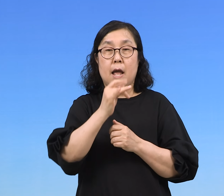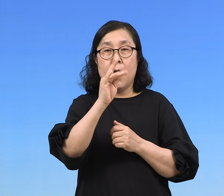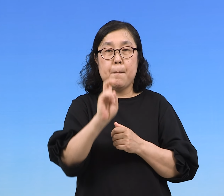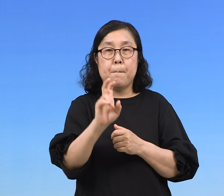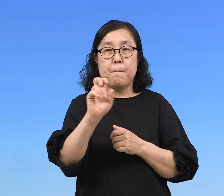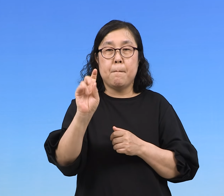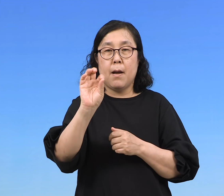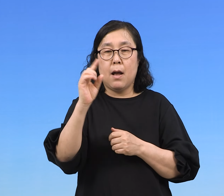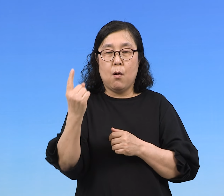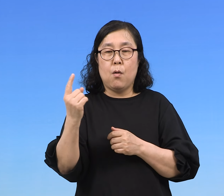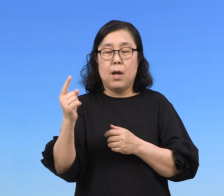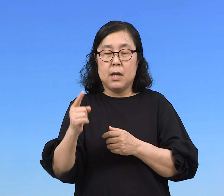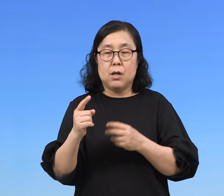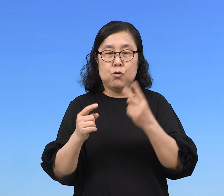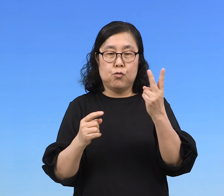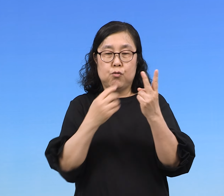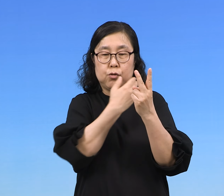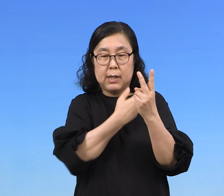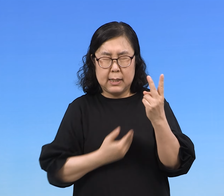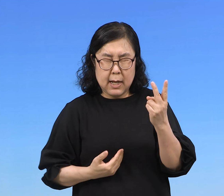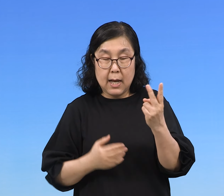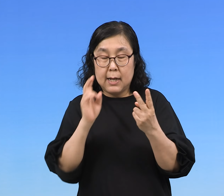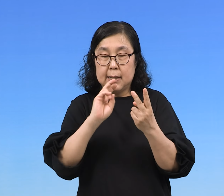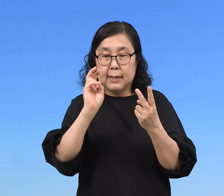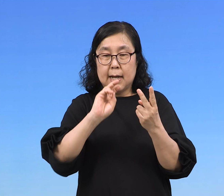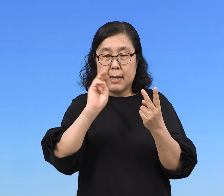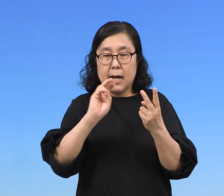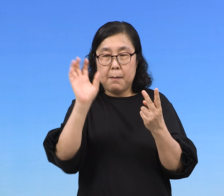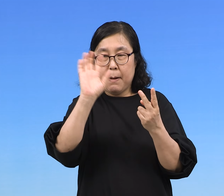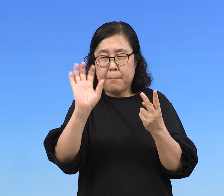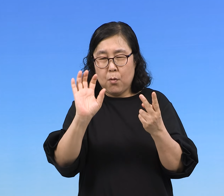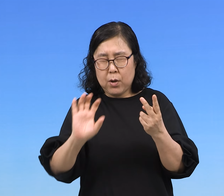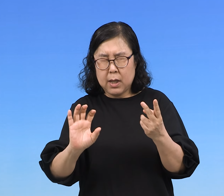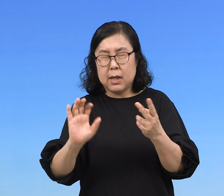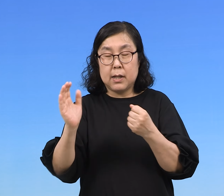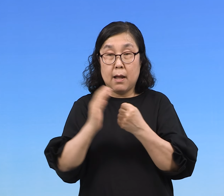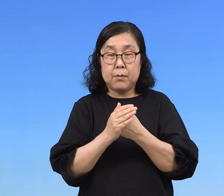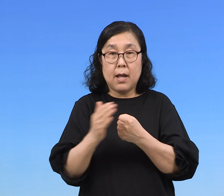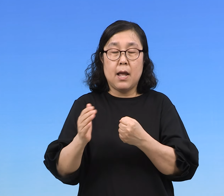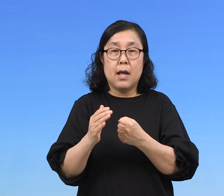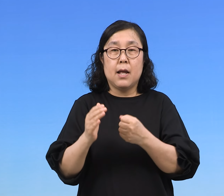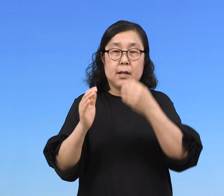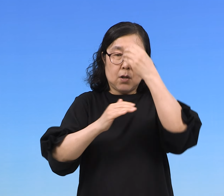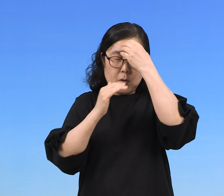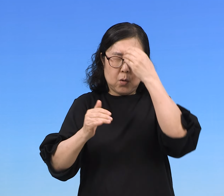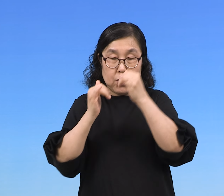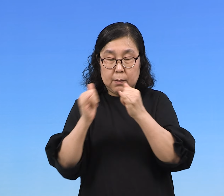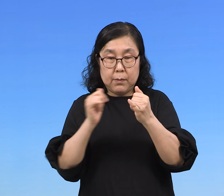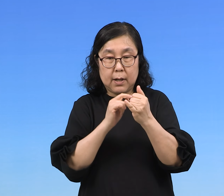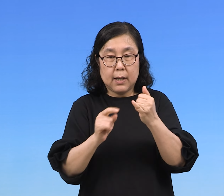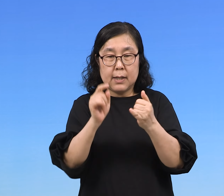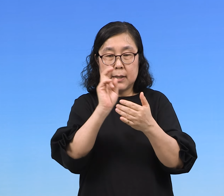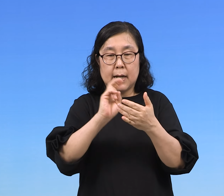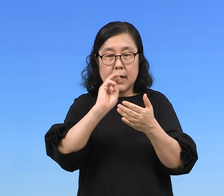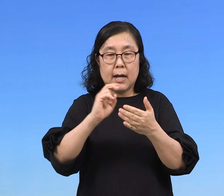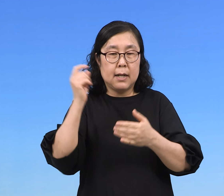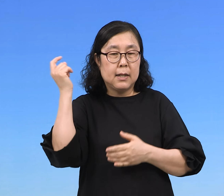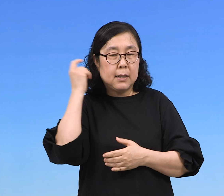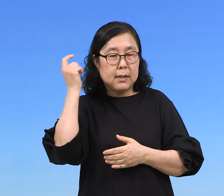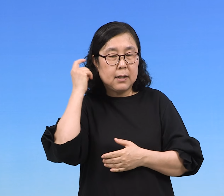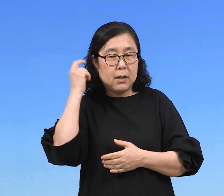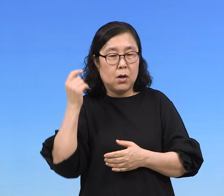이 엠마오의 두 제자, 이 찬양이 되뇌어졌기 때문에 정말 우리 성도님들에게 이 찬양을 들려주고